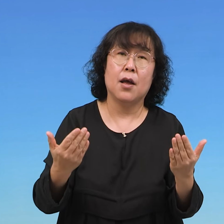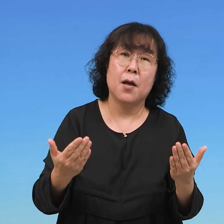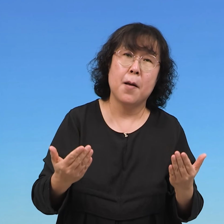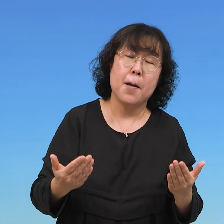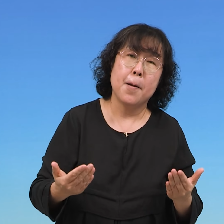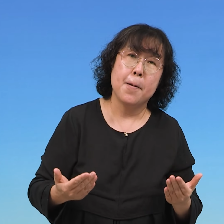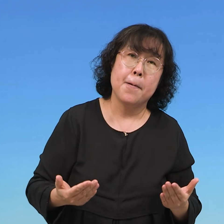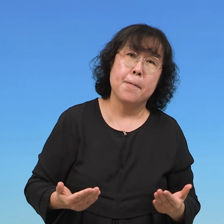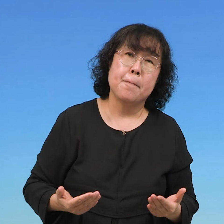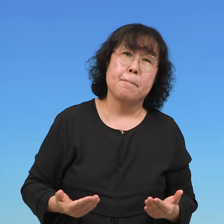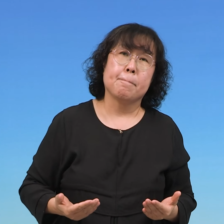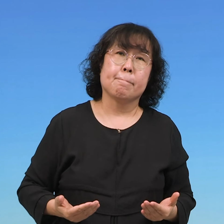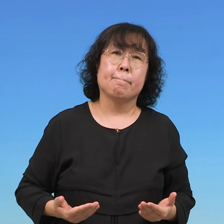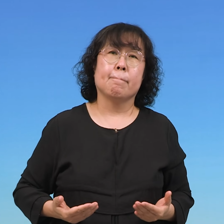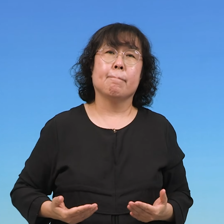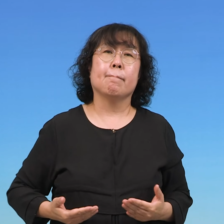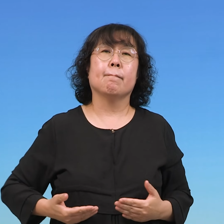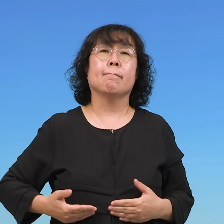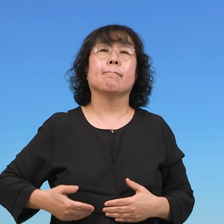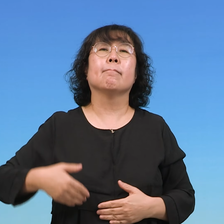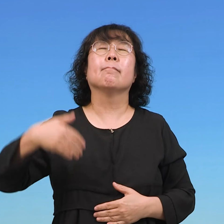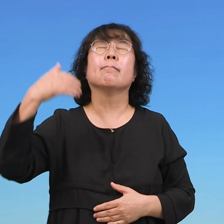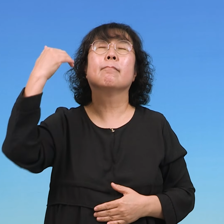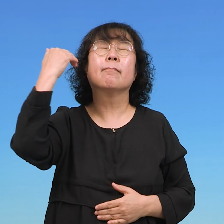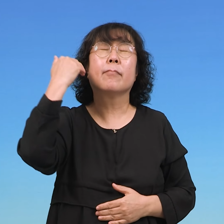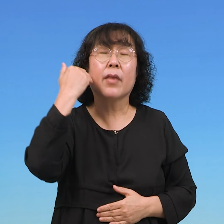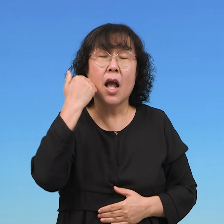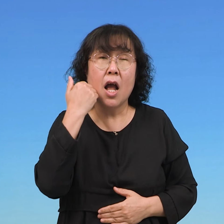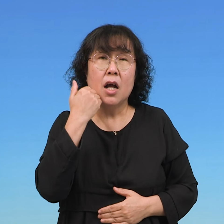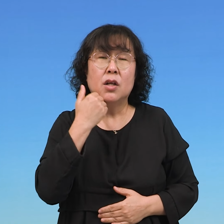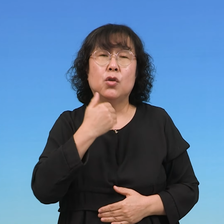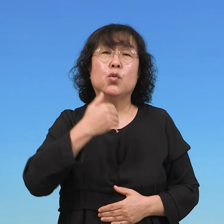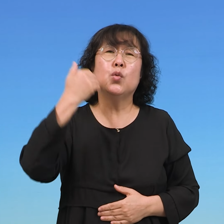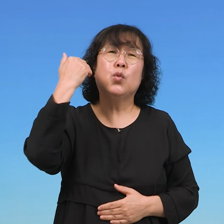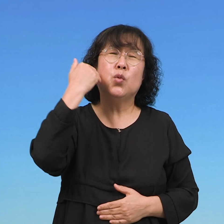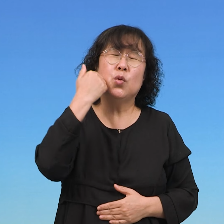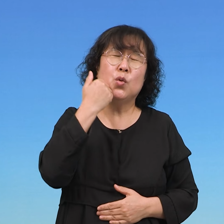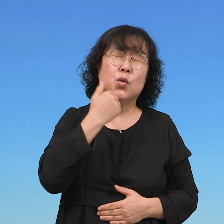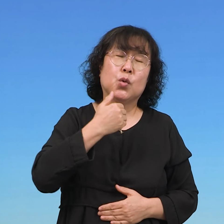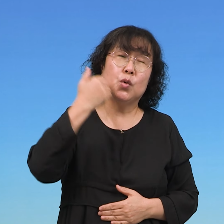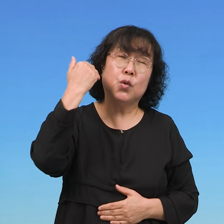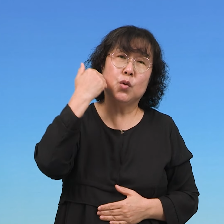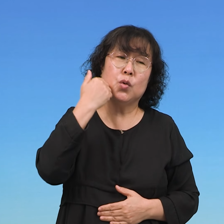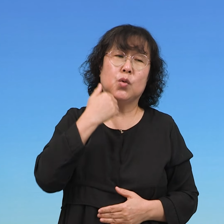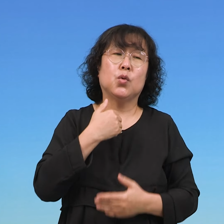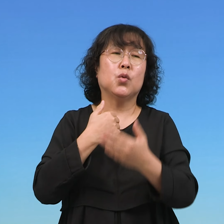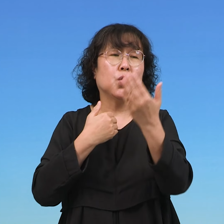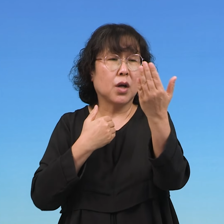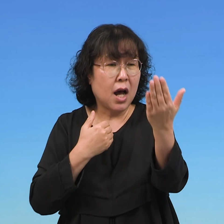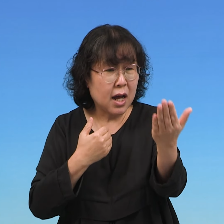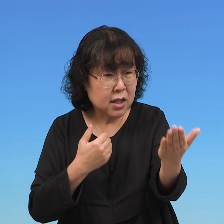저를 살려준 이 한마디에 누군가 널 위하여,